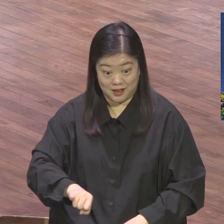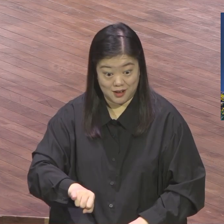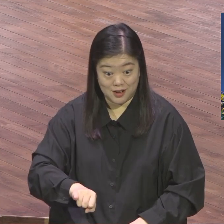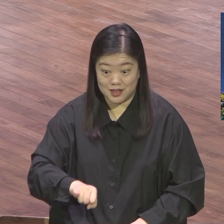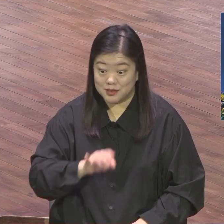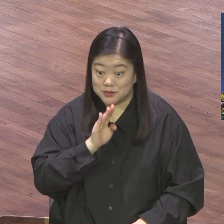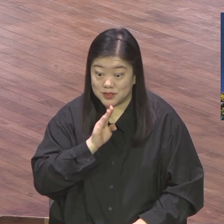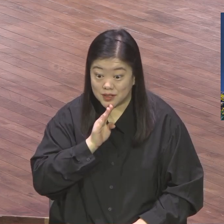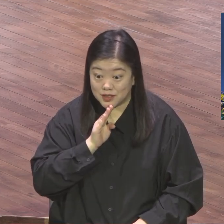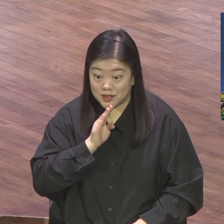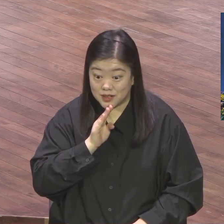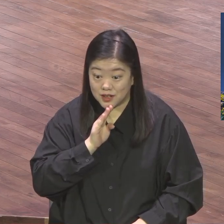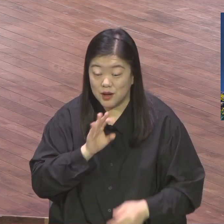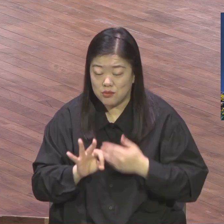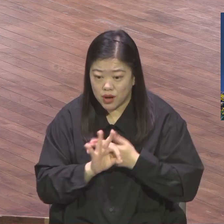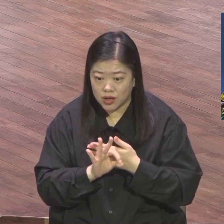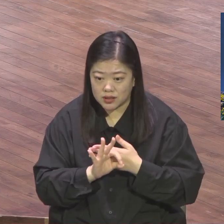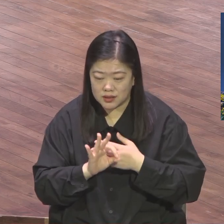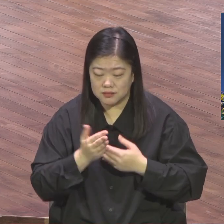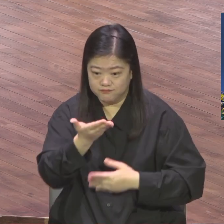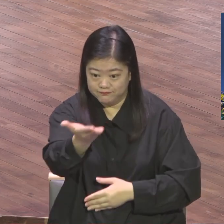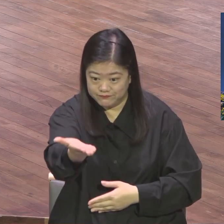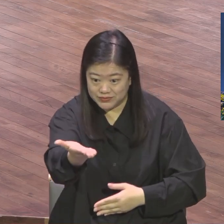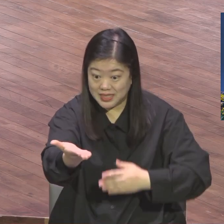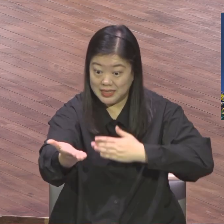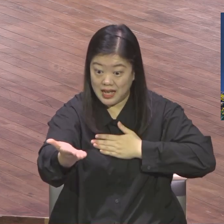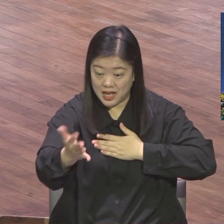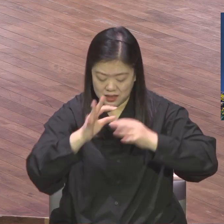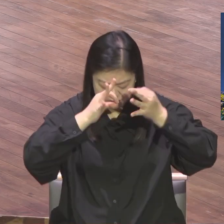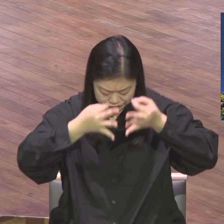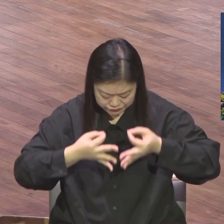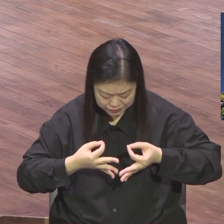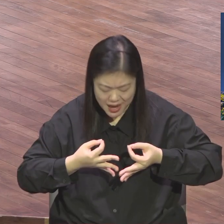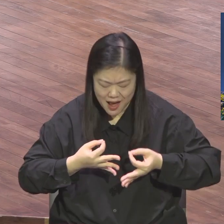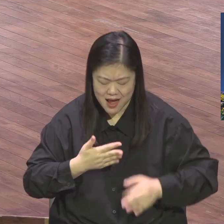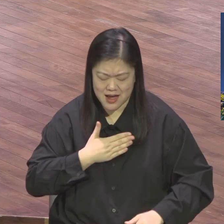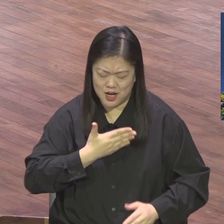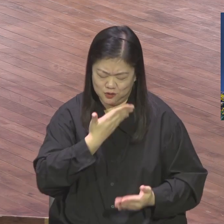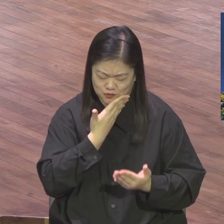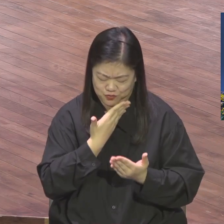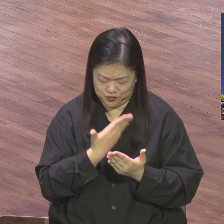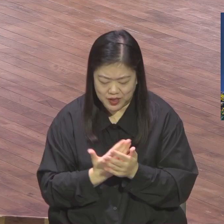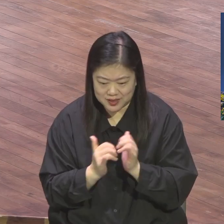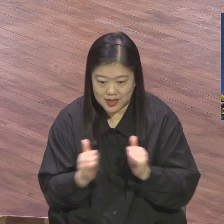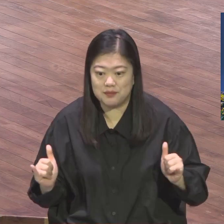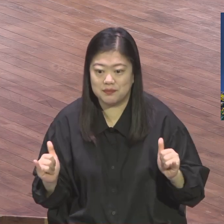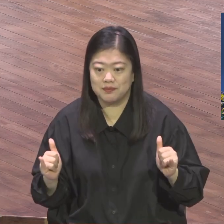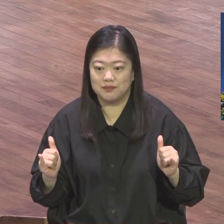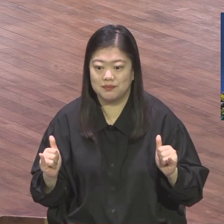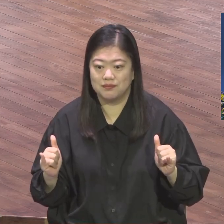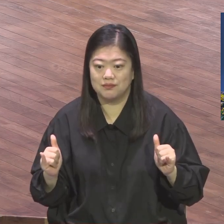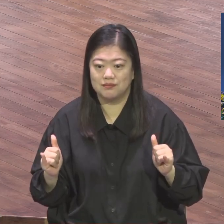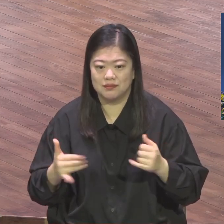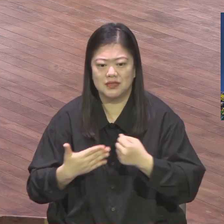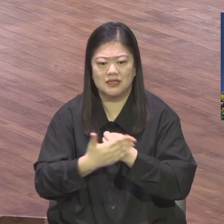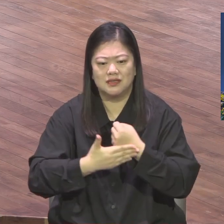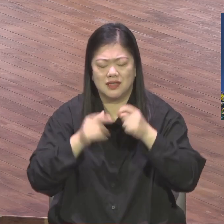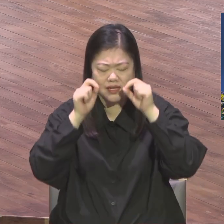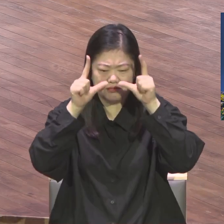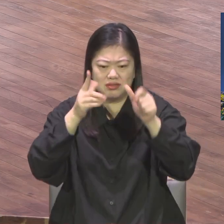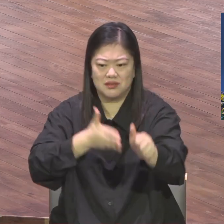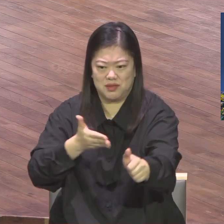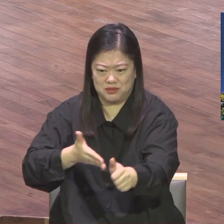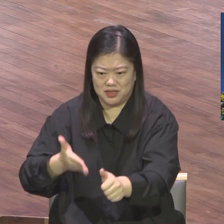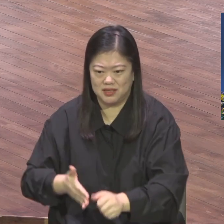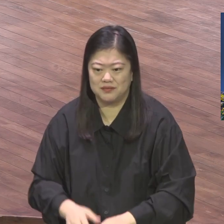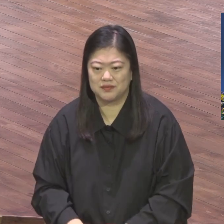참 대단한 이 가치를 부여받은 존재라는 사실을 느끼시기 바랍니다. 하나님 사랑을 많이